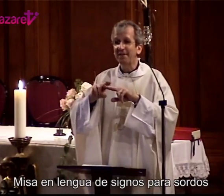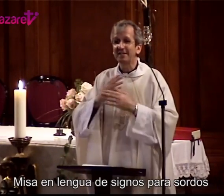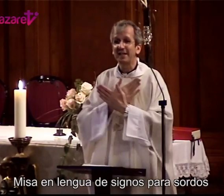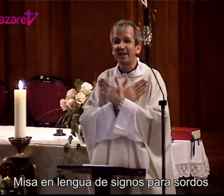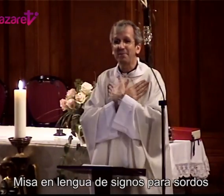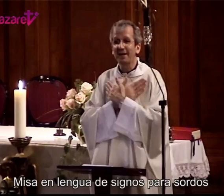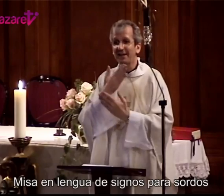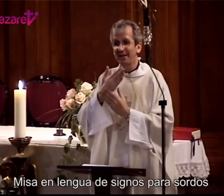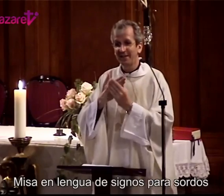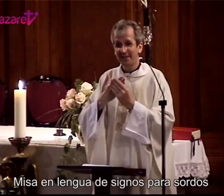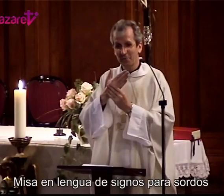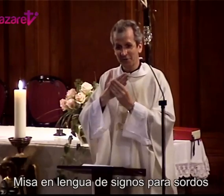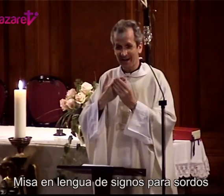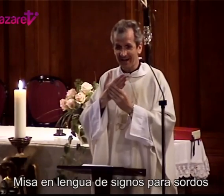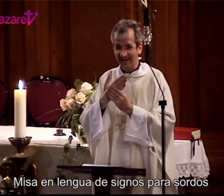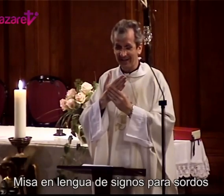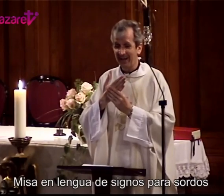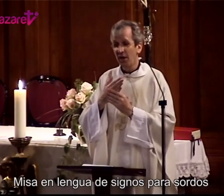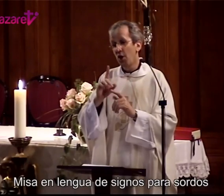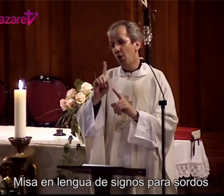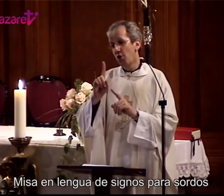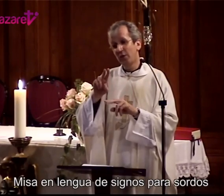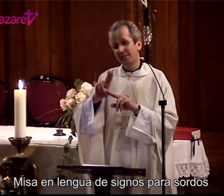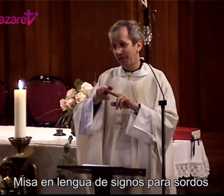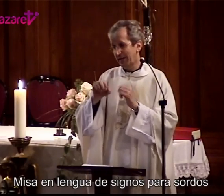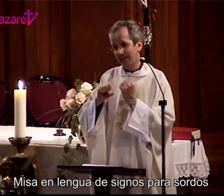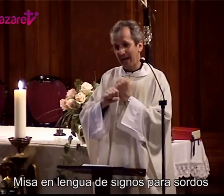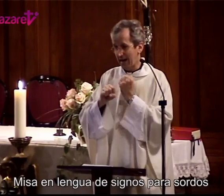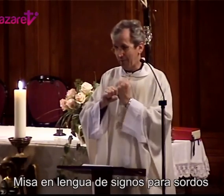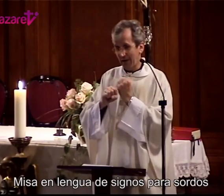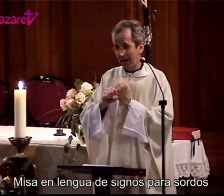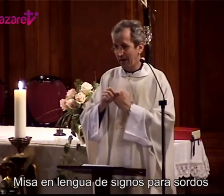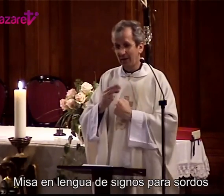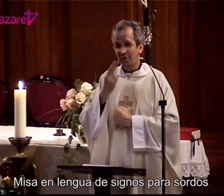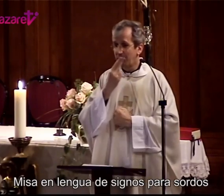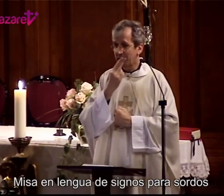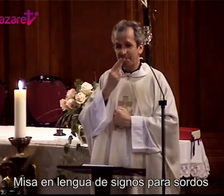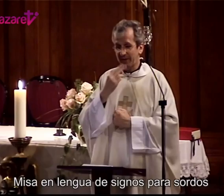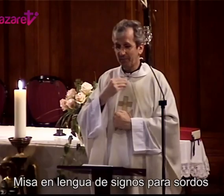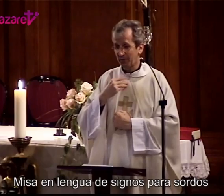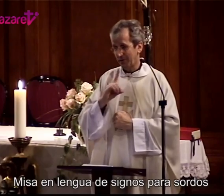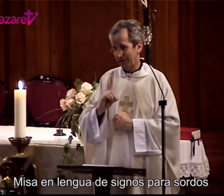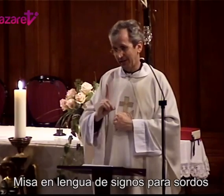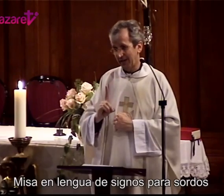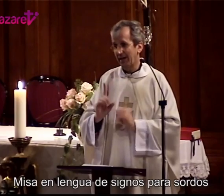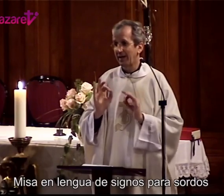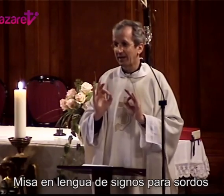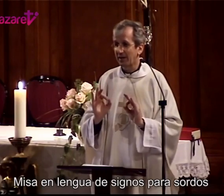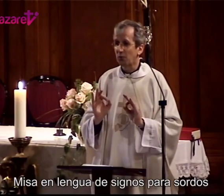fiesta de la Virgen de Montserrat. No es fiesta laboral, no es precepto de